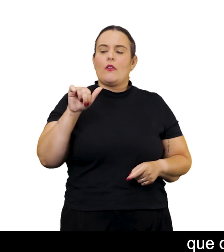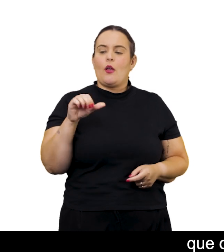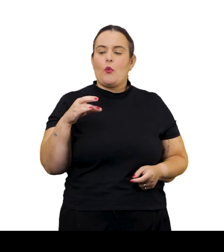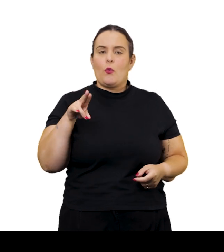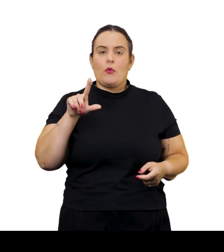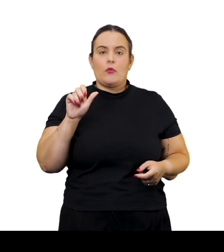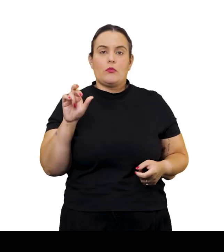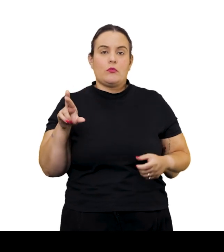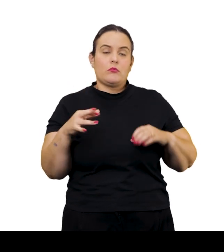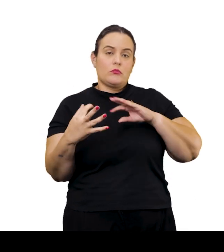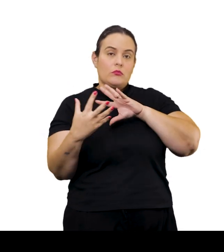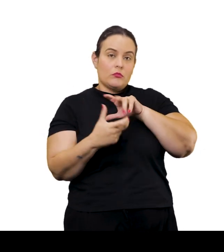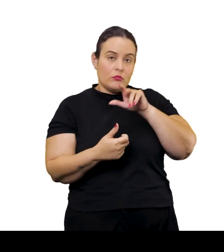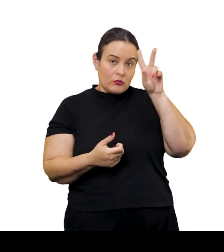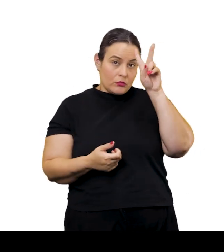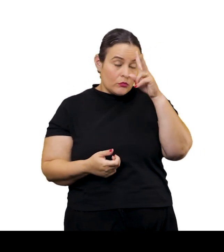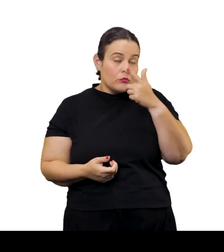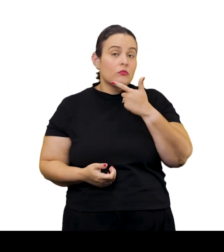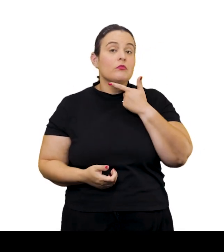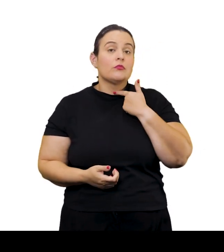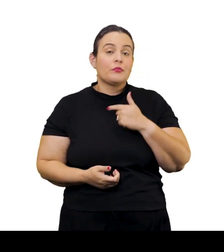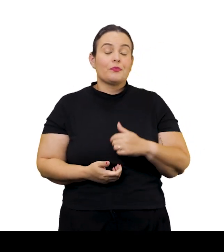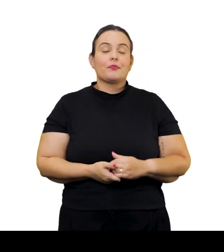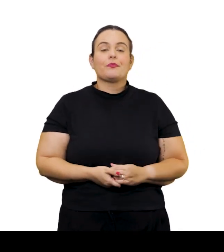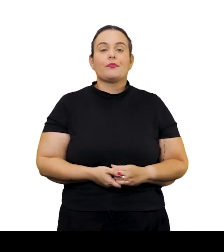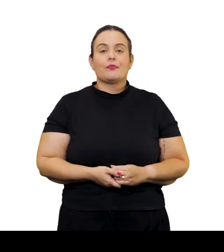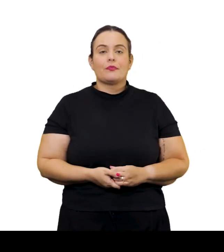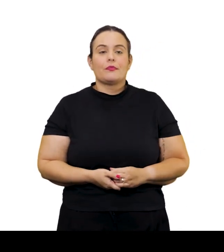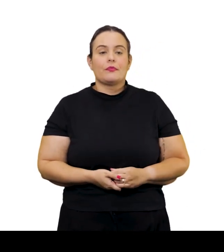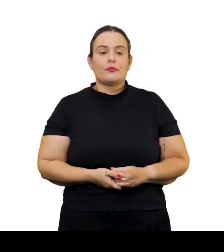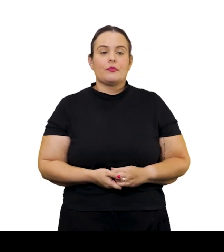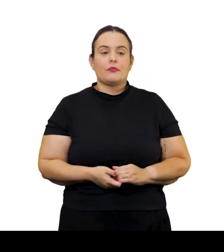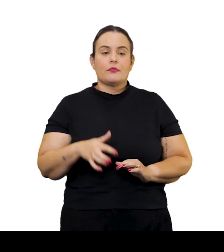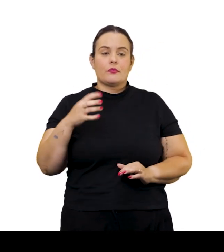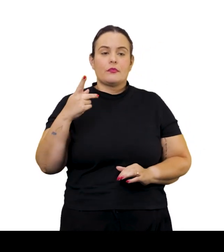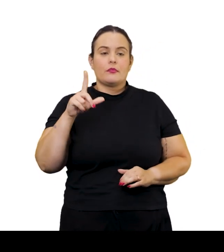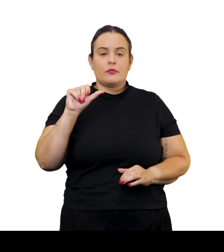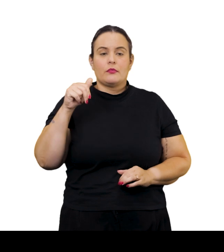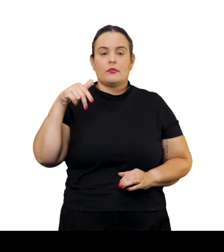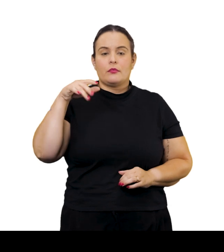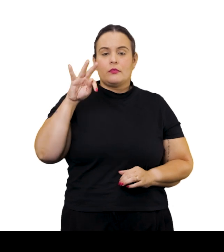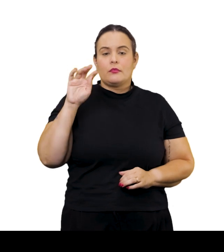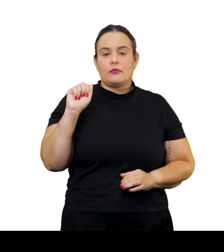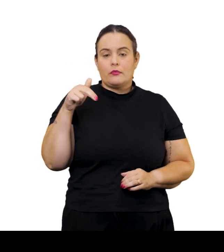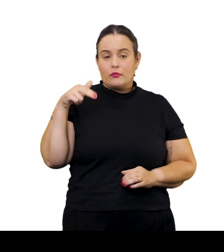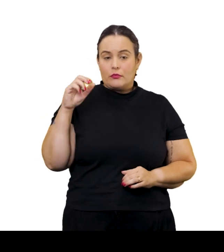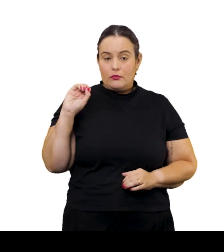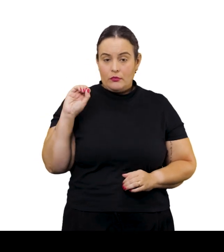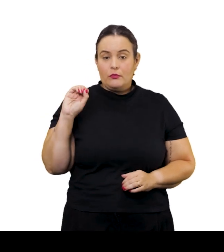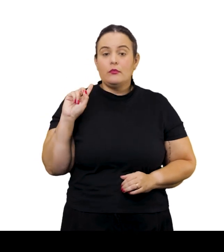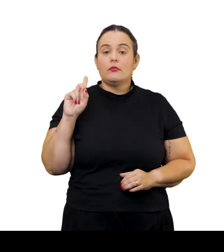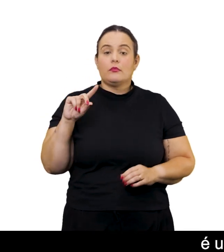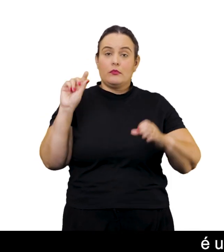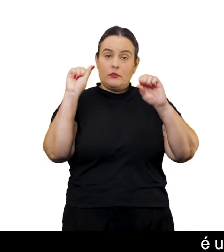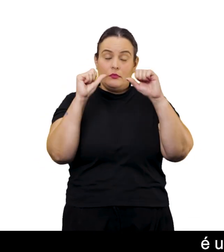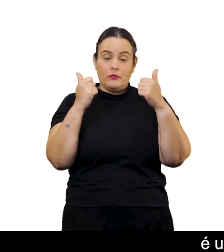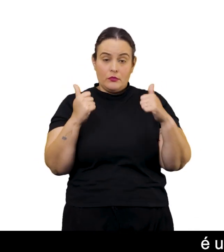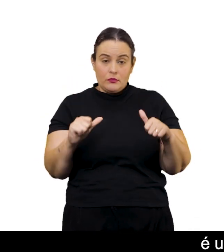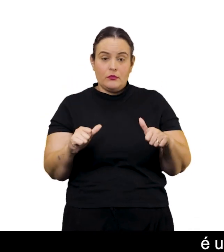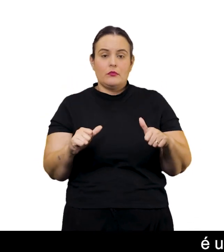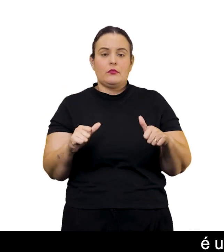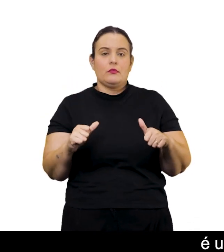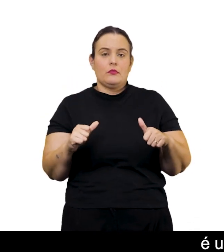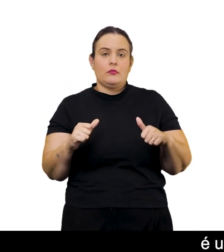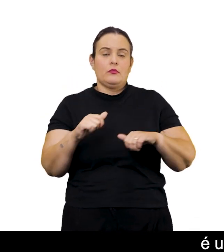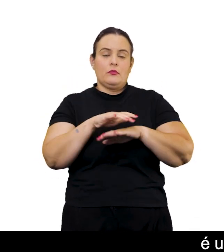e o global, entre a história e o desejo. Plátano Power Bottom, de 2016, é uma